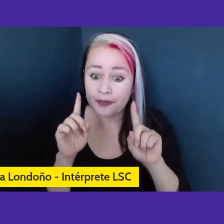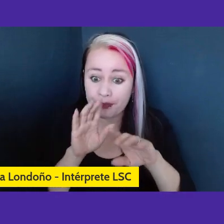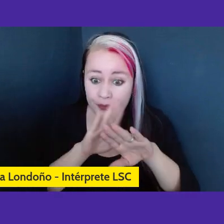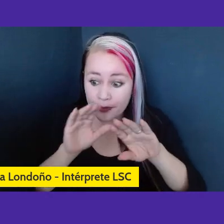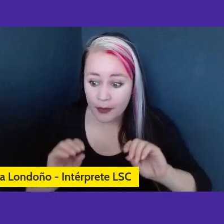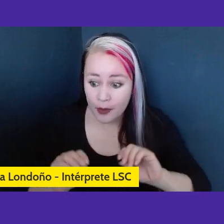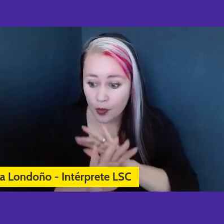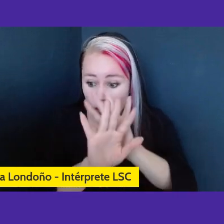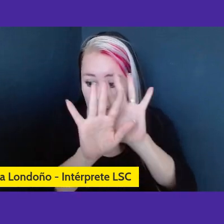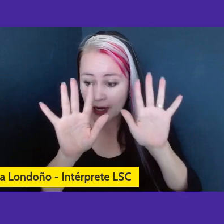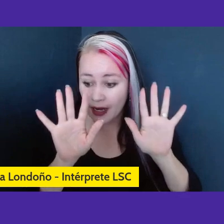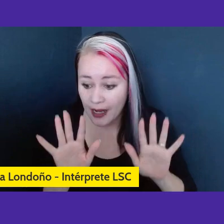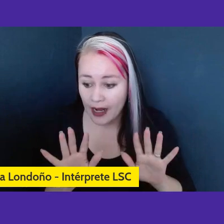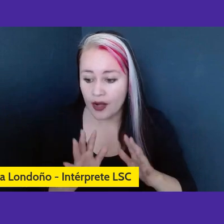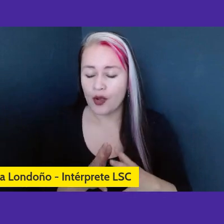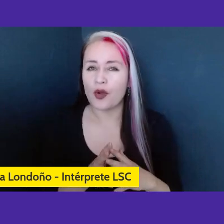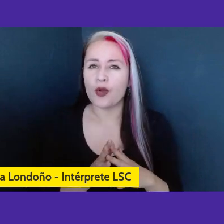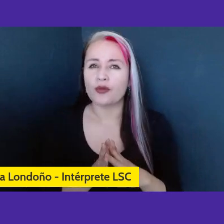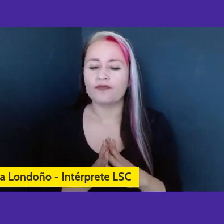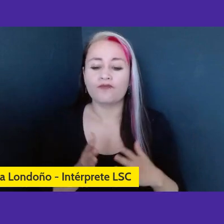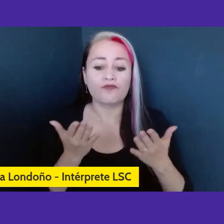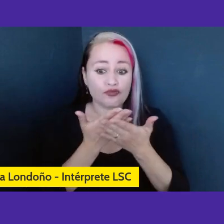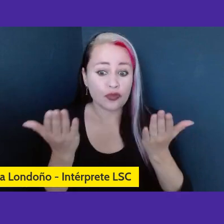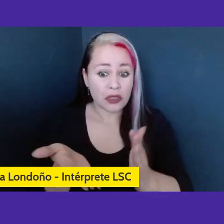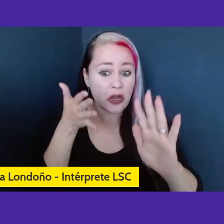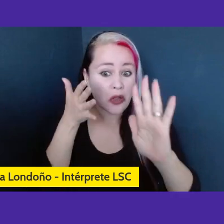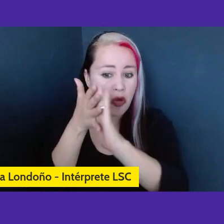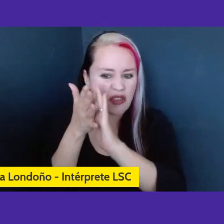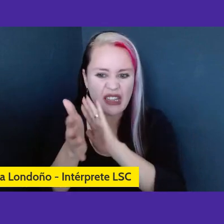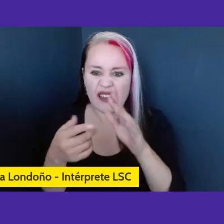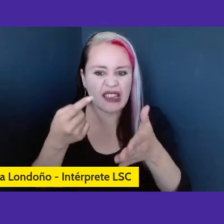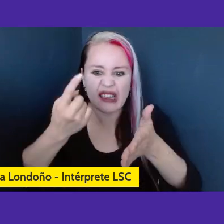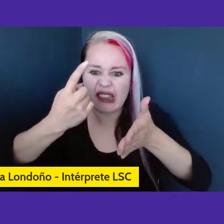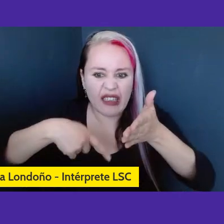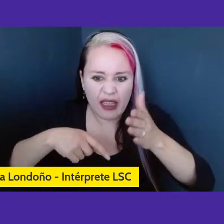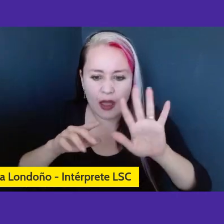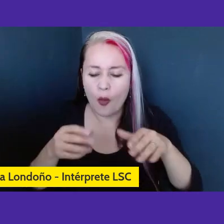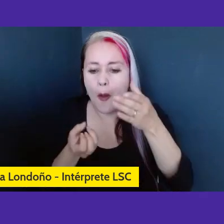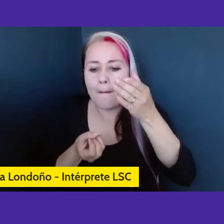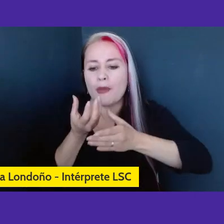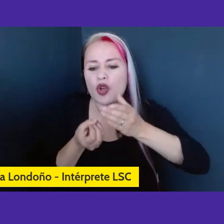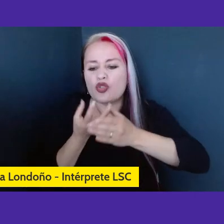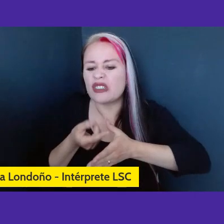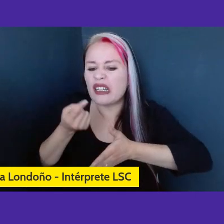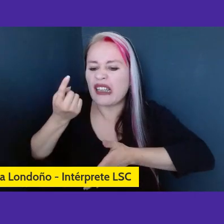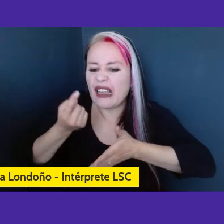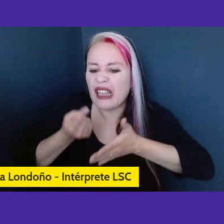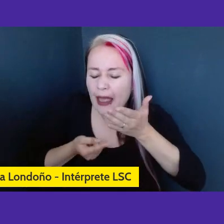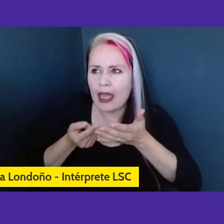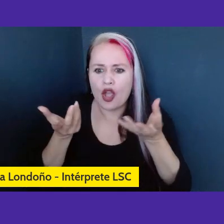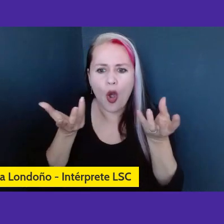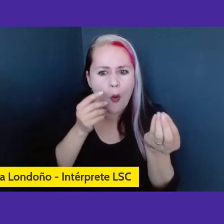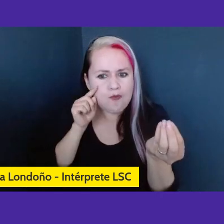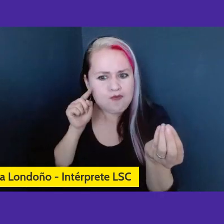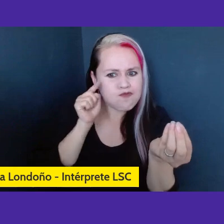que quieren contar, qué quieren producir y a qué público apuntar.